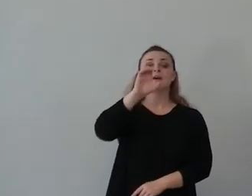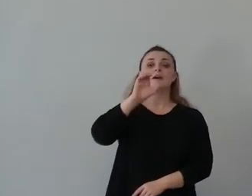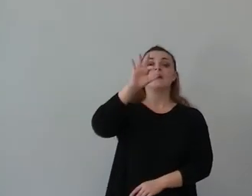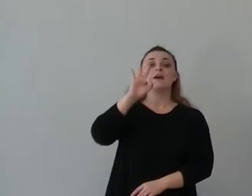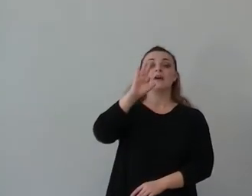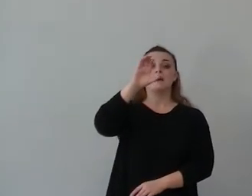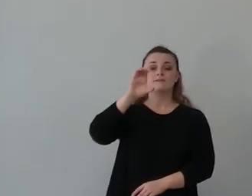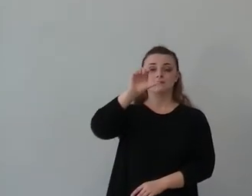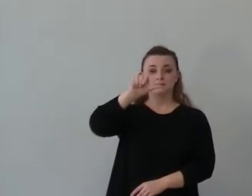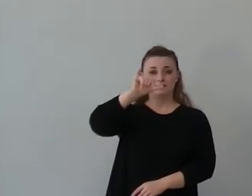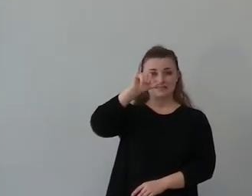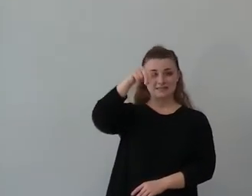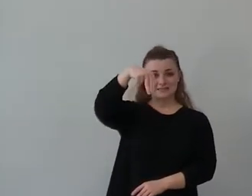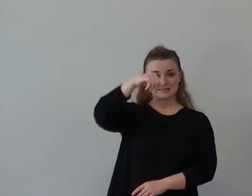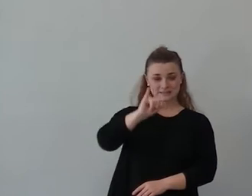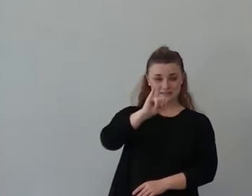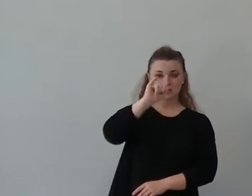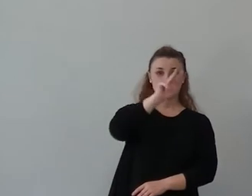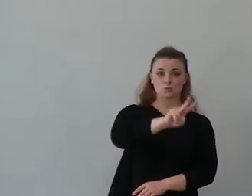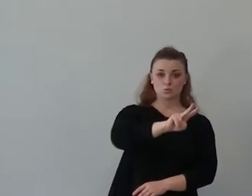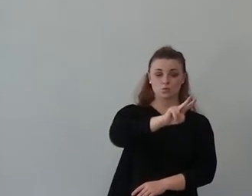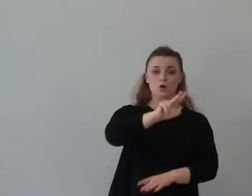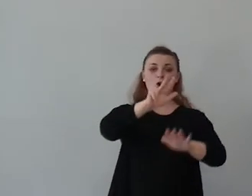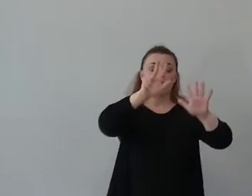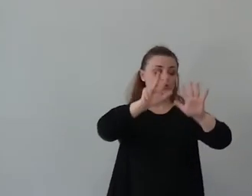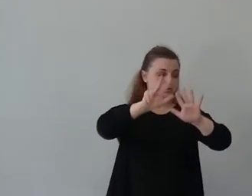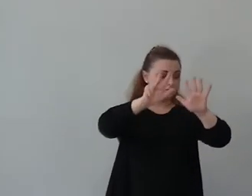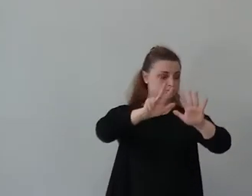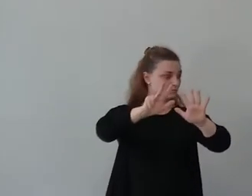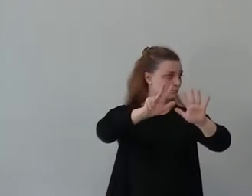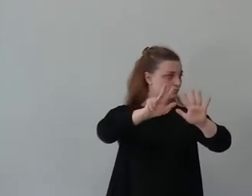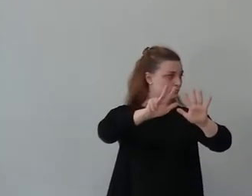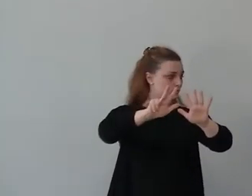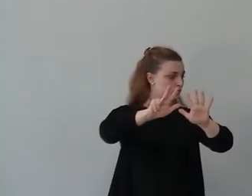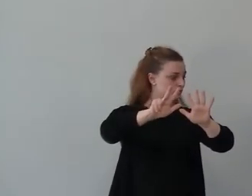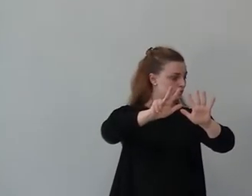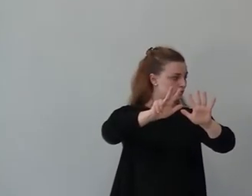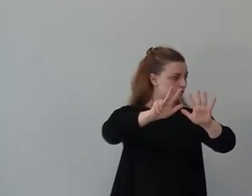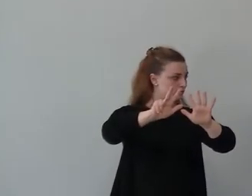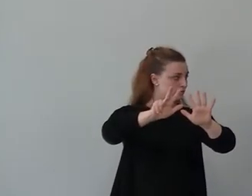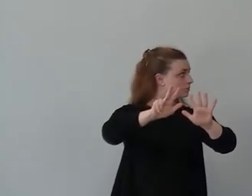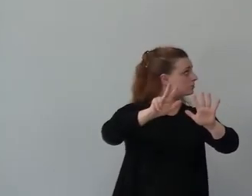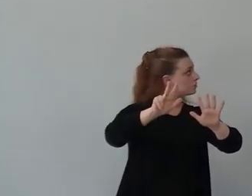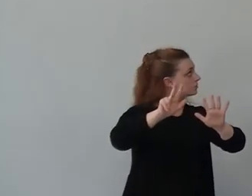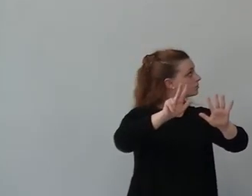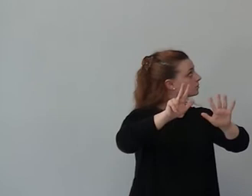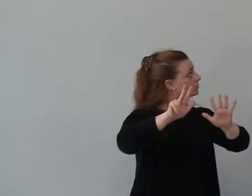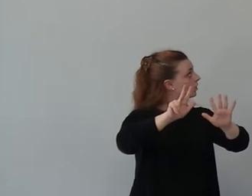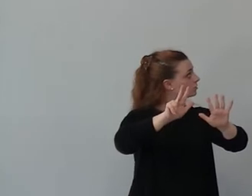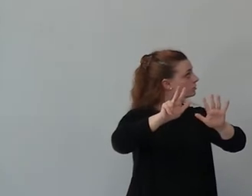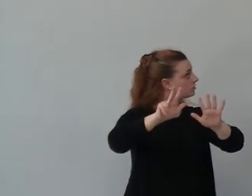8 a 11. Marco is going to read that for us, please. Infatti, è per grazia che siete stati